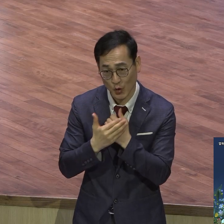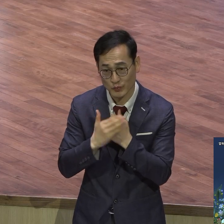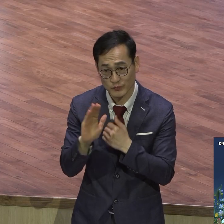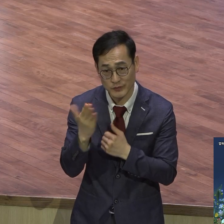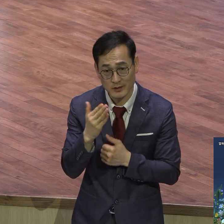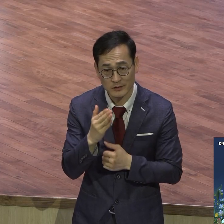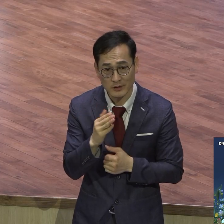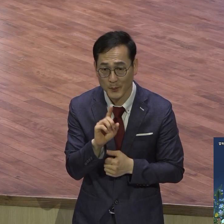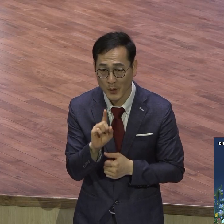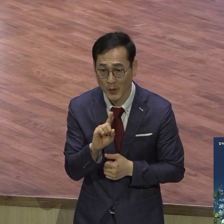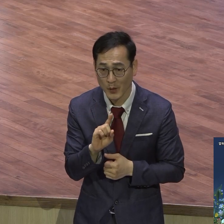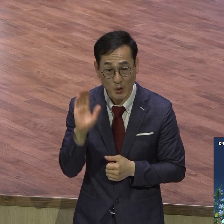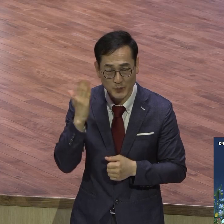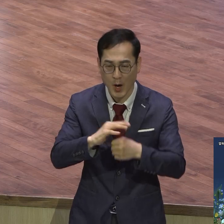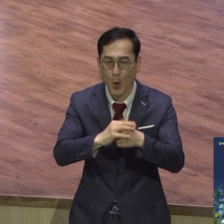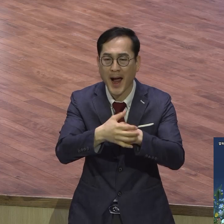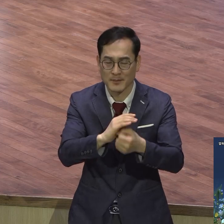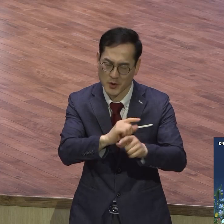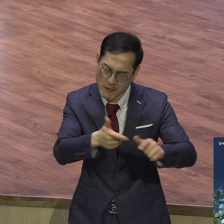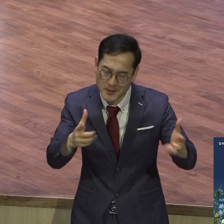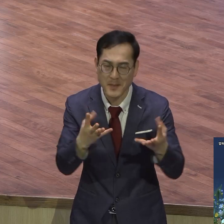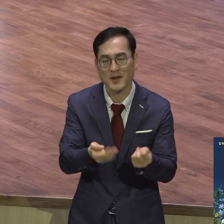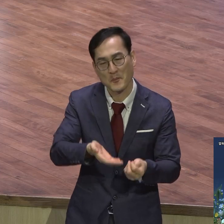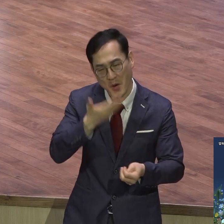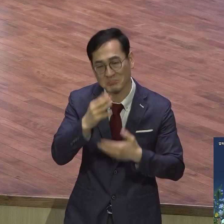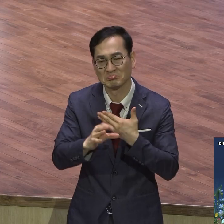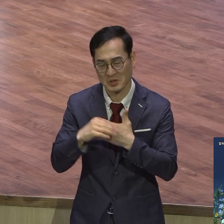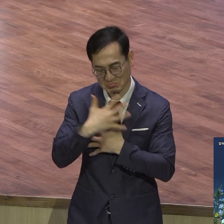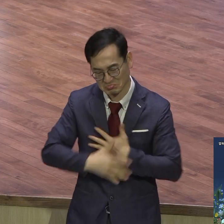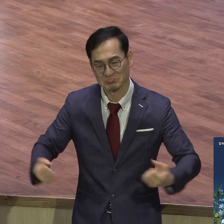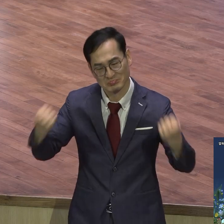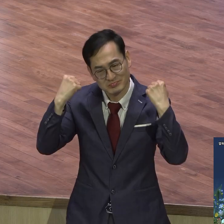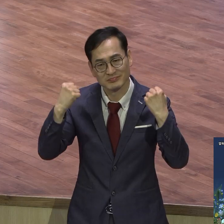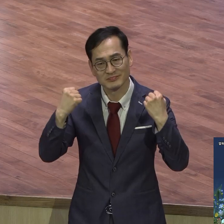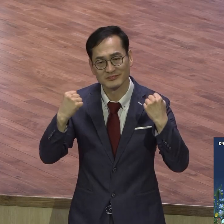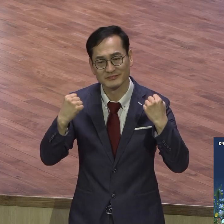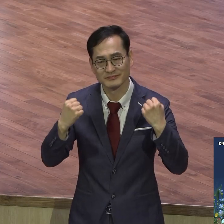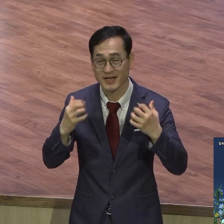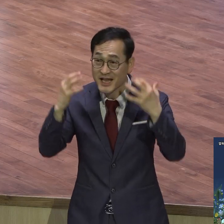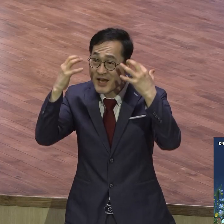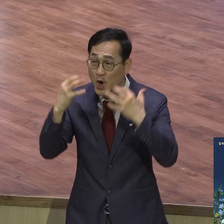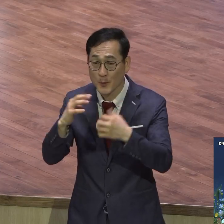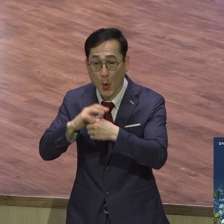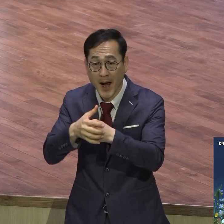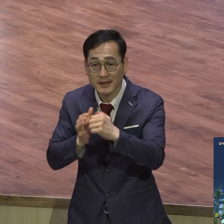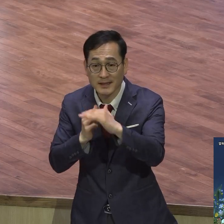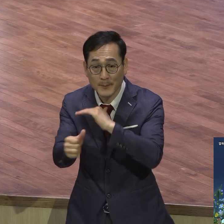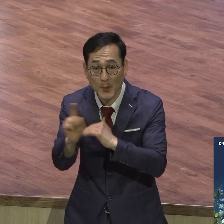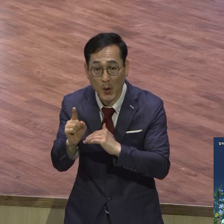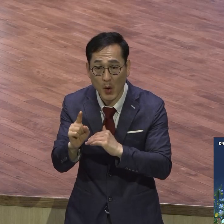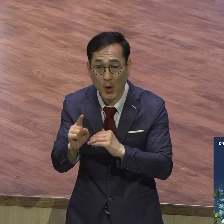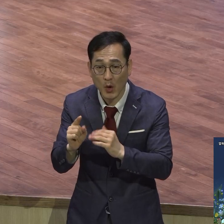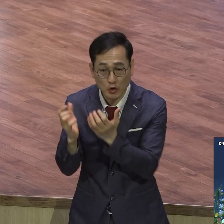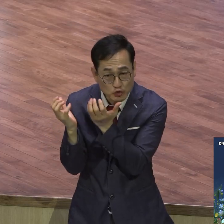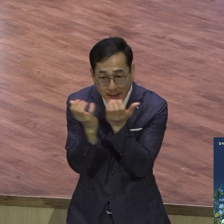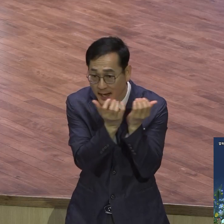그렇게 섭취하는 것이다. 그런 말이 있어요. 여름 과일 하면 대표적으로 수박이지요.